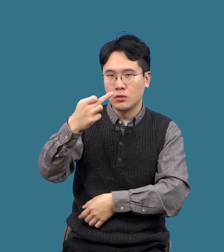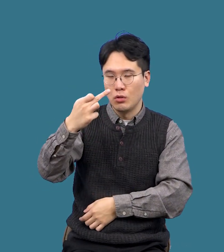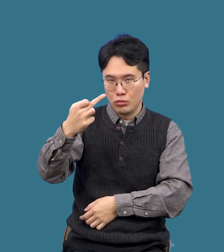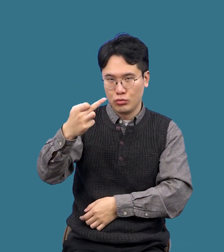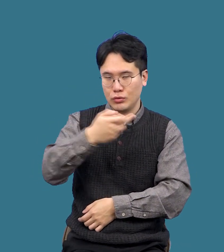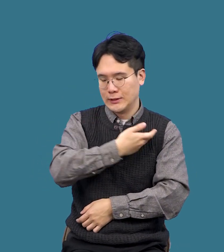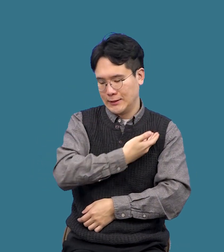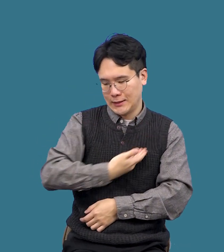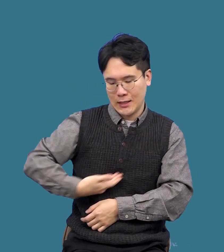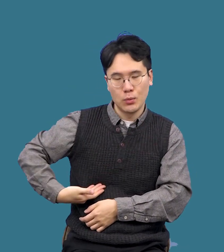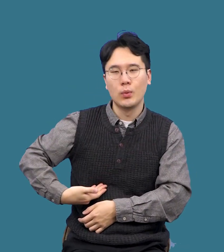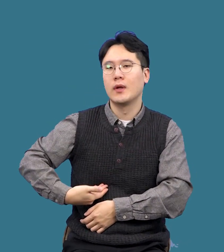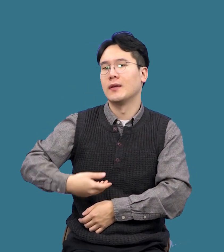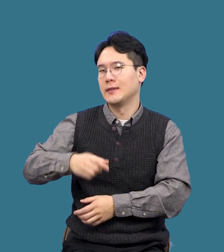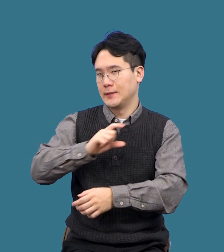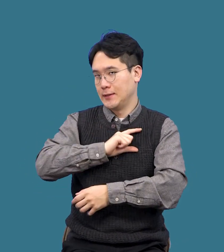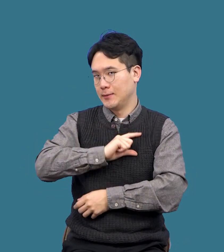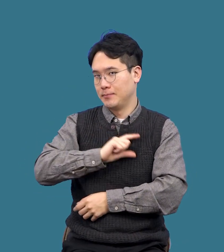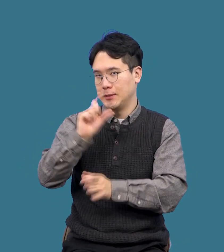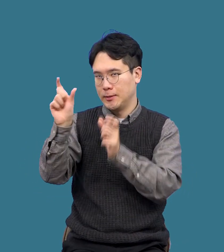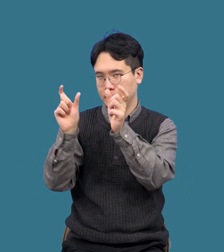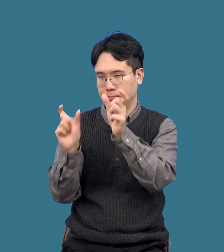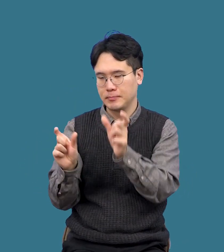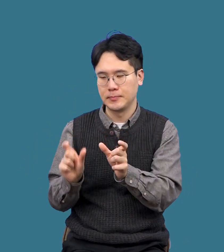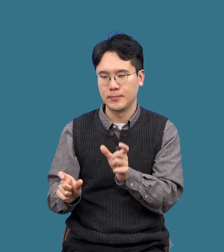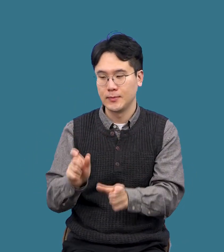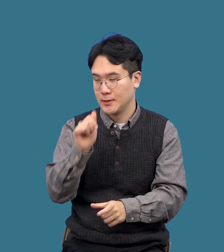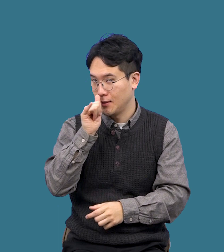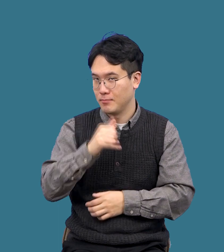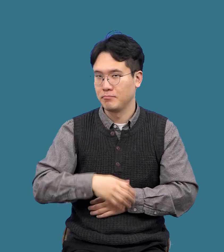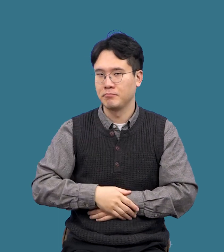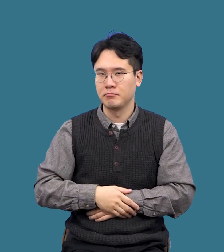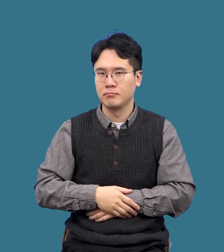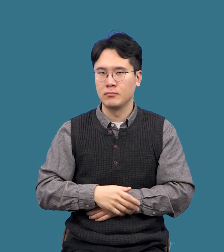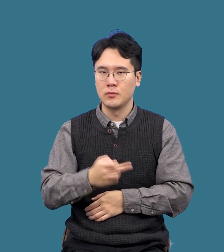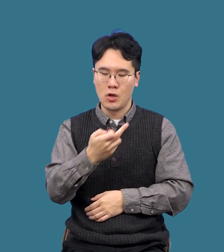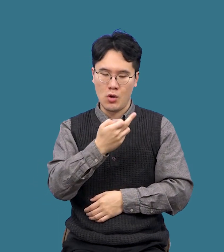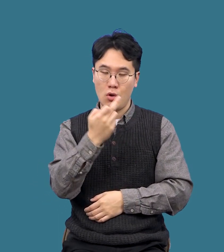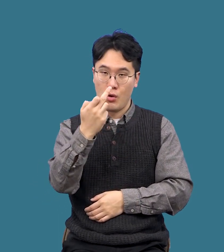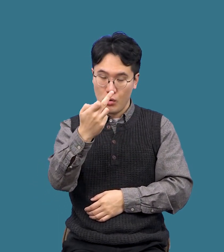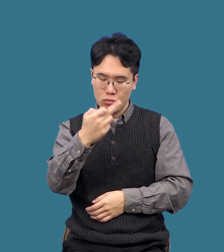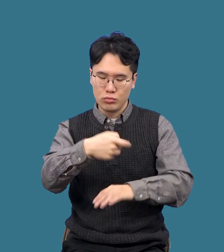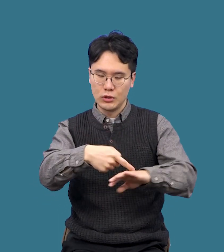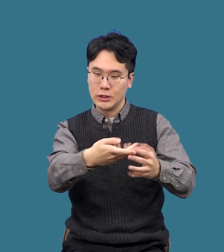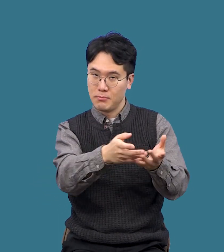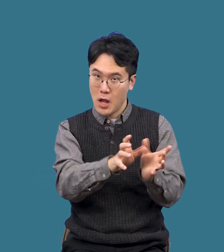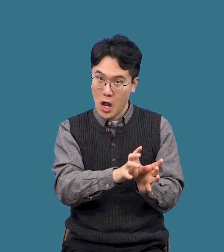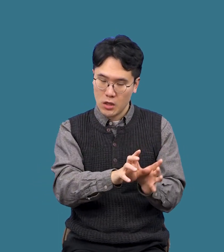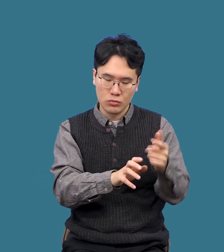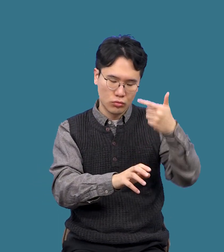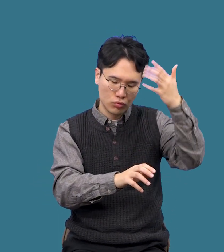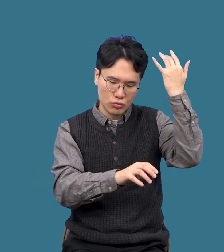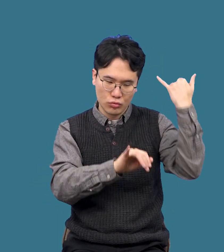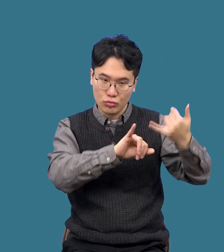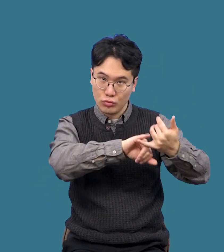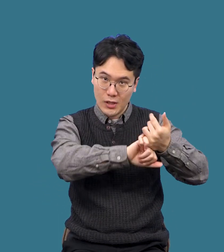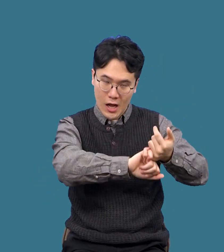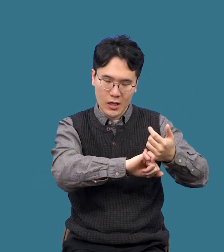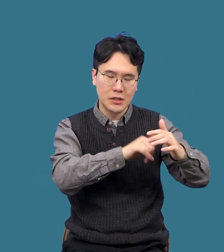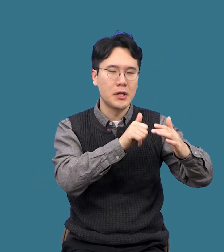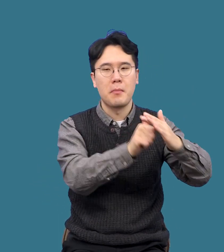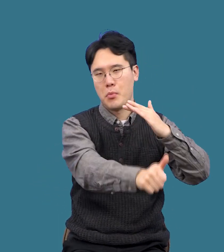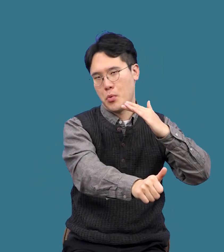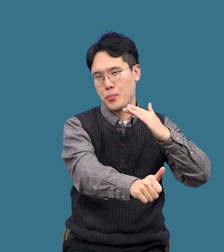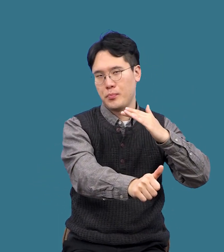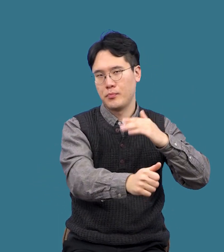있습니다. 12지파, 12사도. 12지파는 뭐예요? 구약을 대표하는 하나님의 백성들이죠.